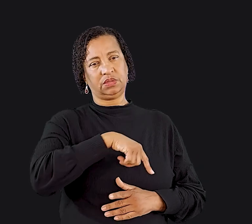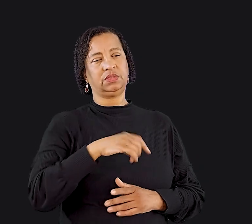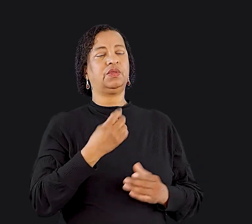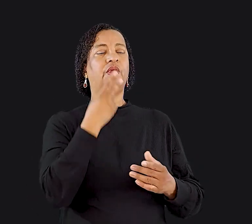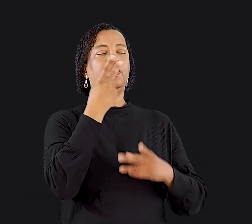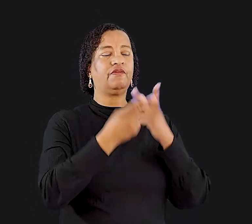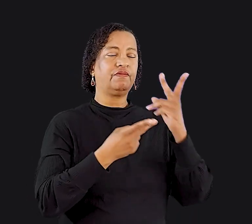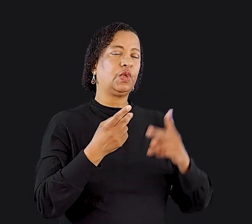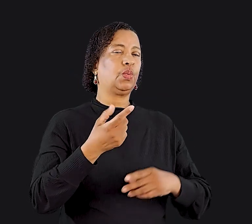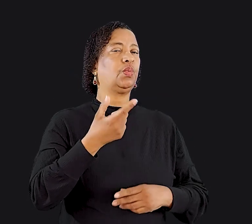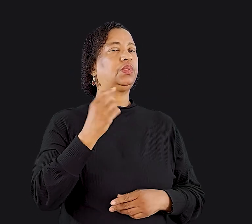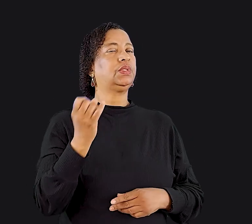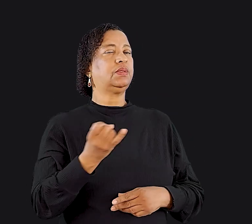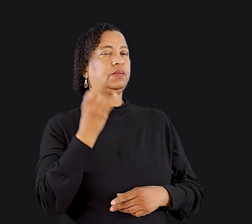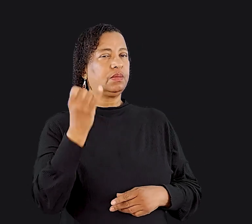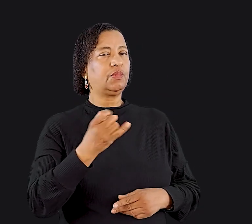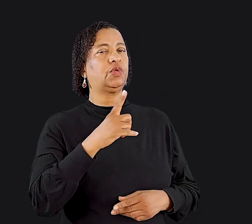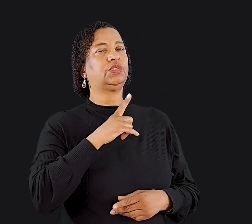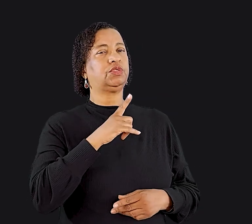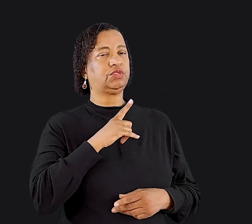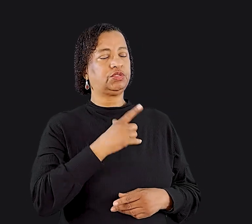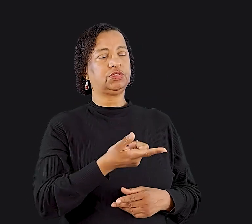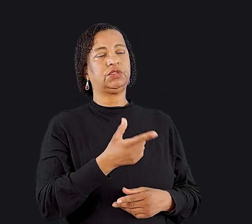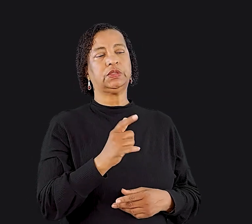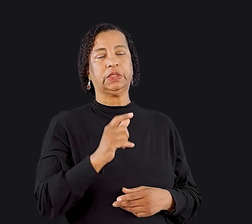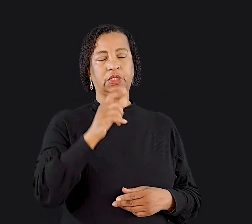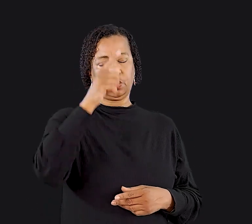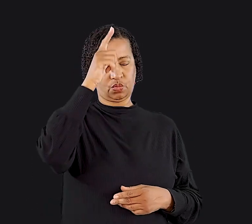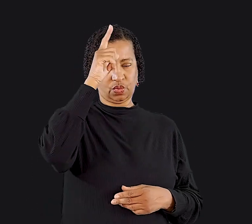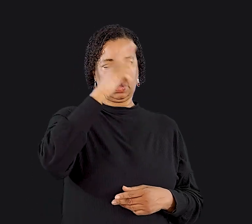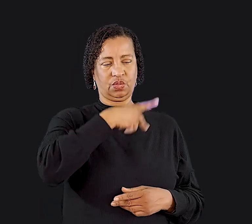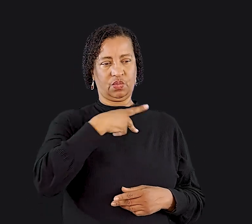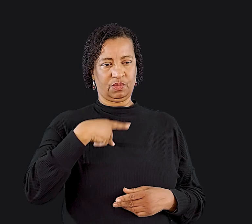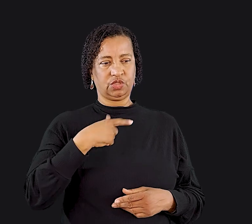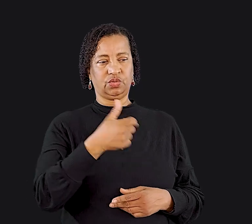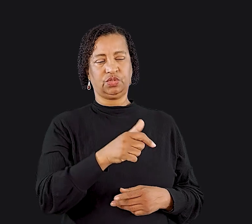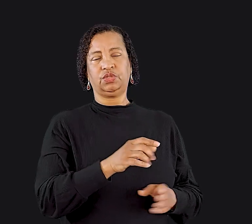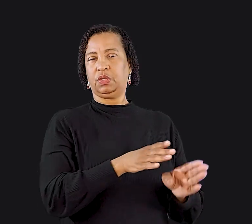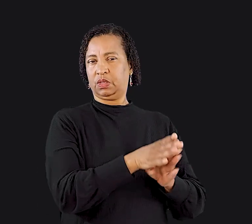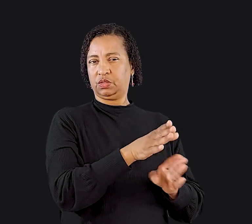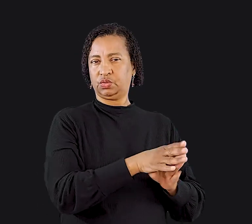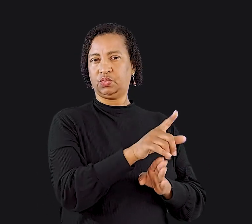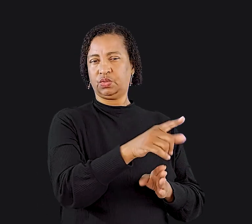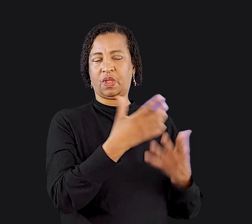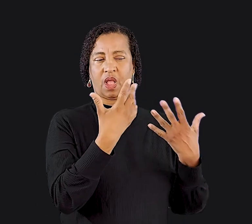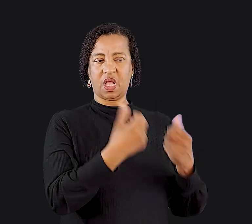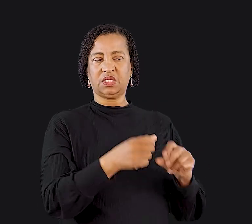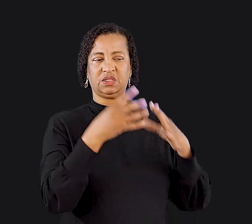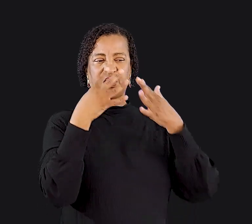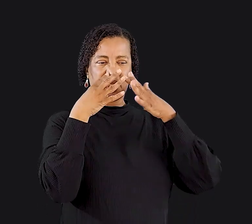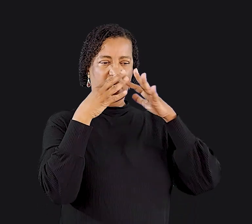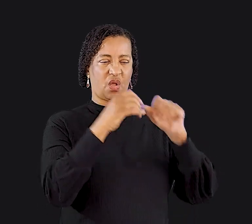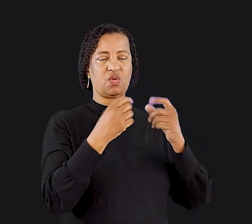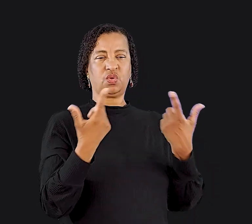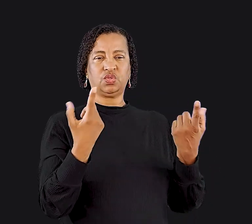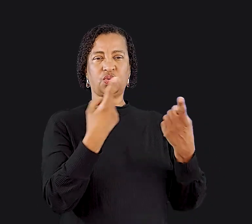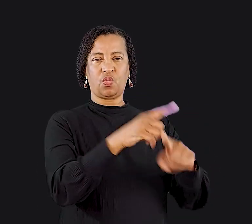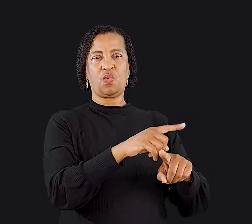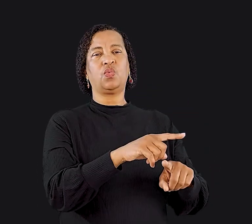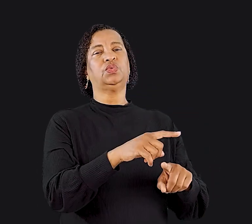destacou a importância de manter um alto padrão para este cargo. Ele instruiu: não aceite acusação contra um presbítero,